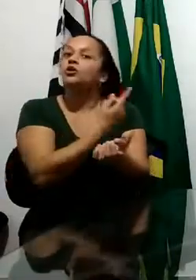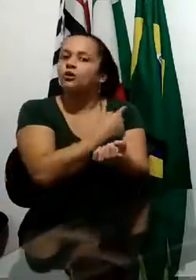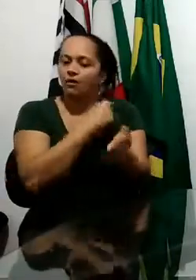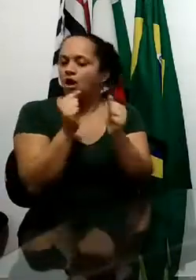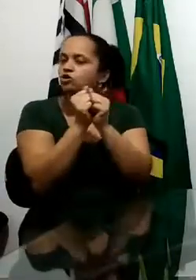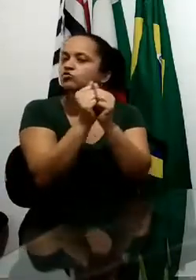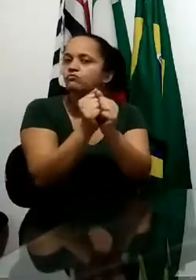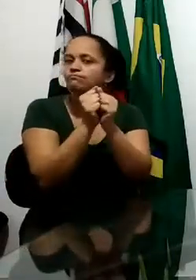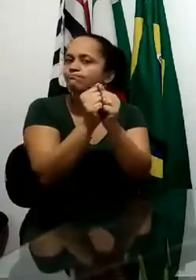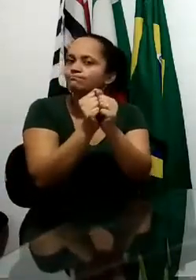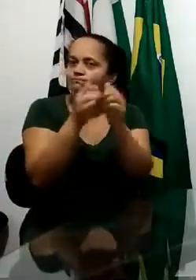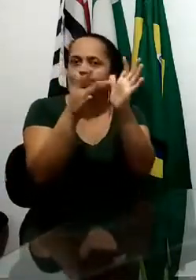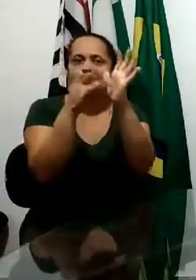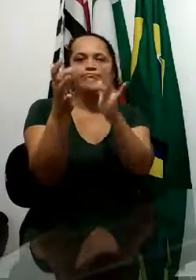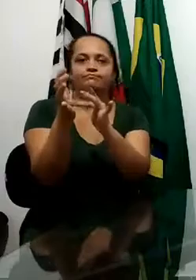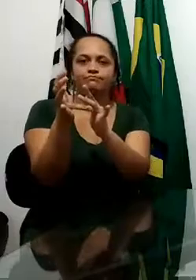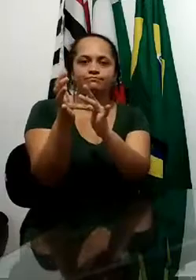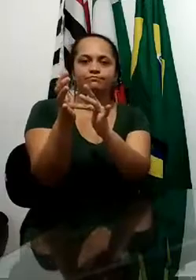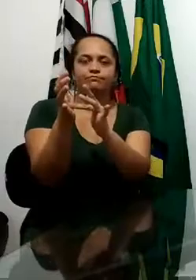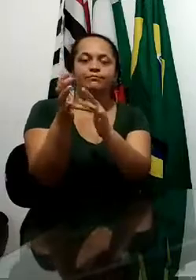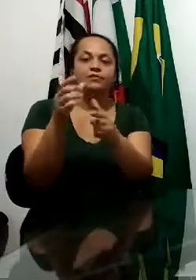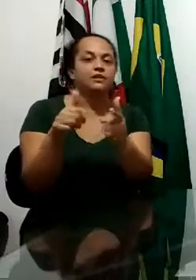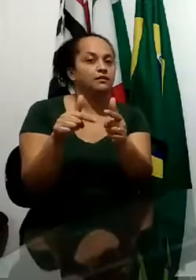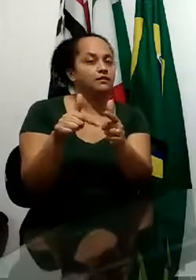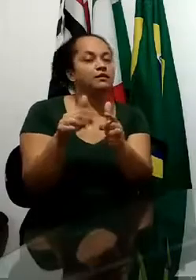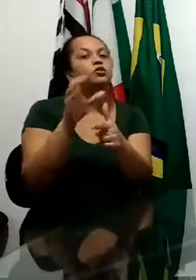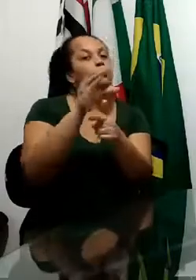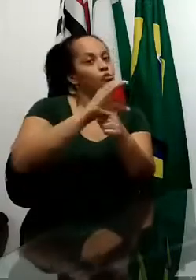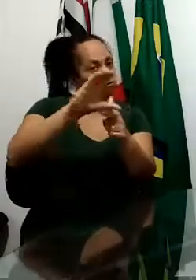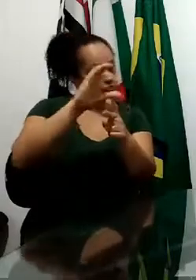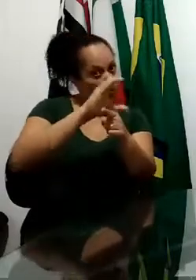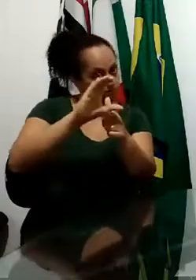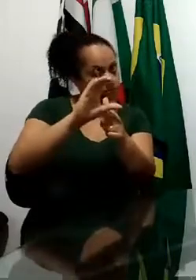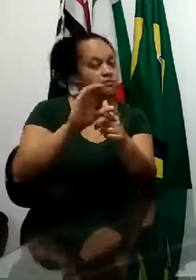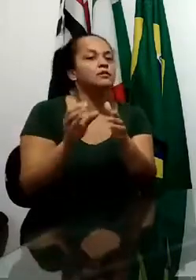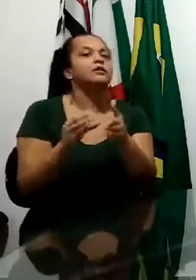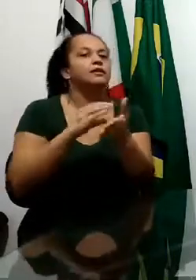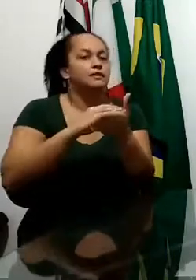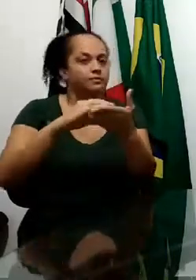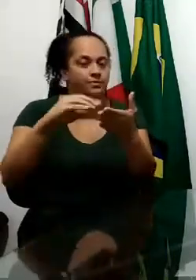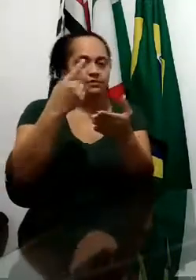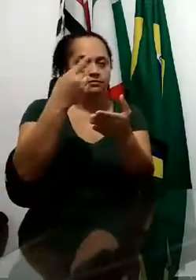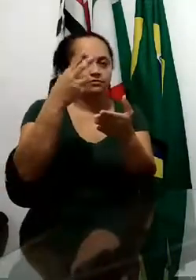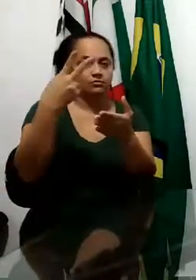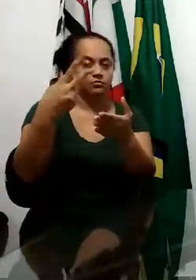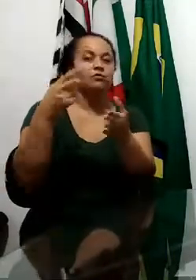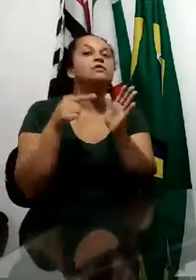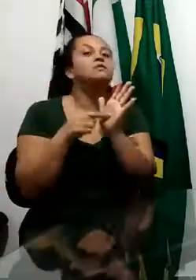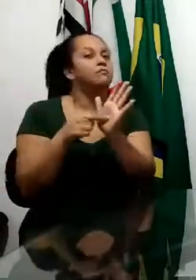de Cristo. E Coríntios capítulo 12 fala que o Senhor criou